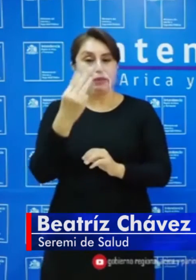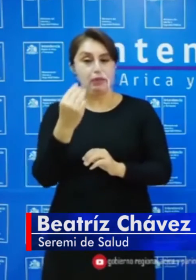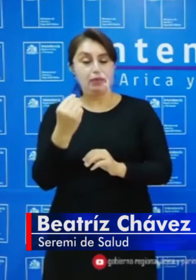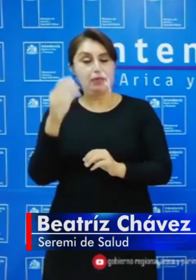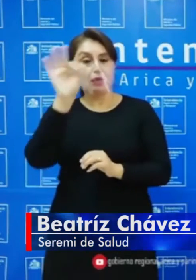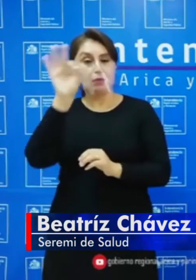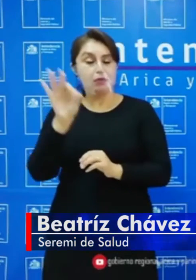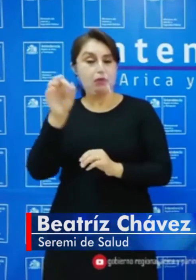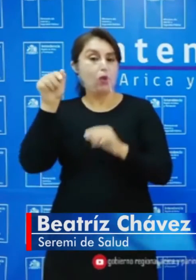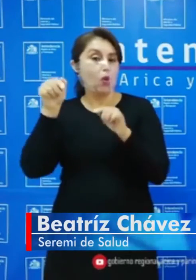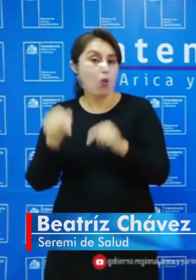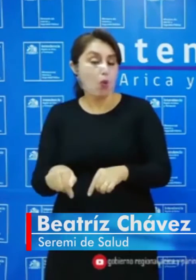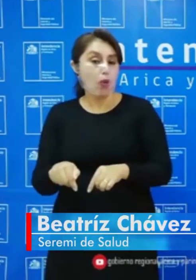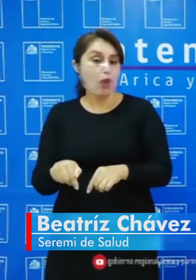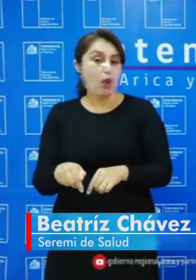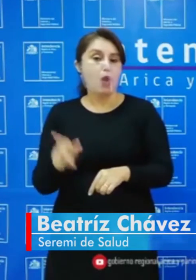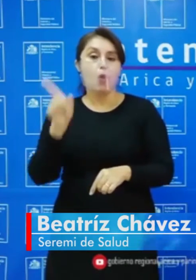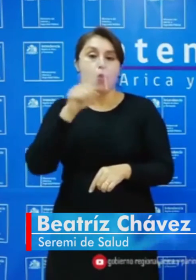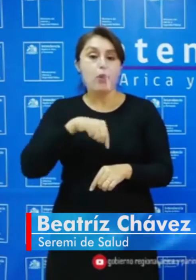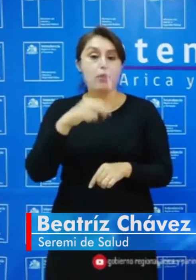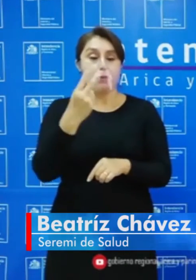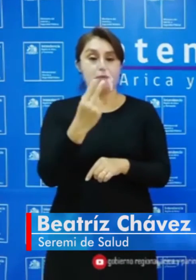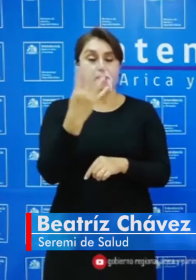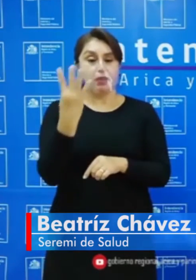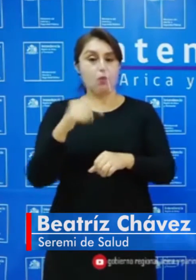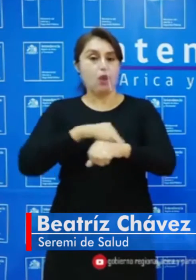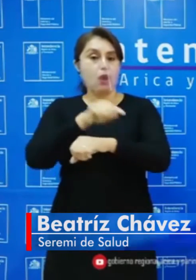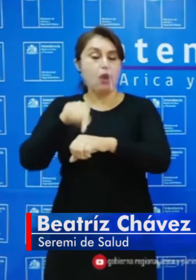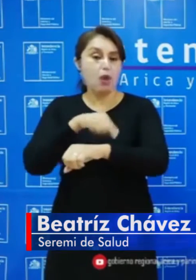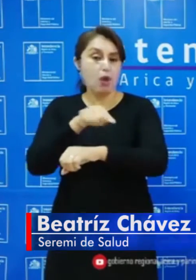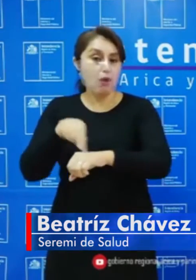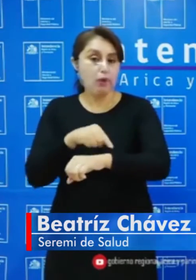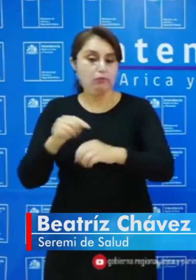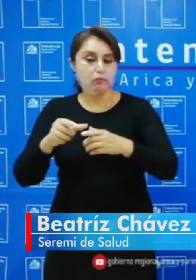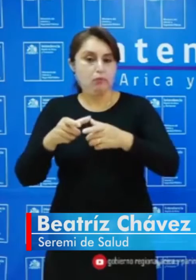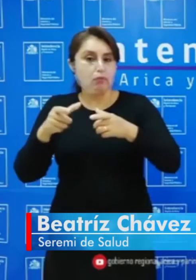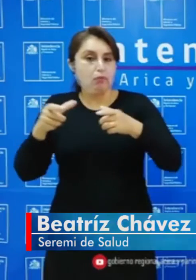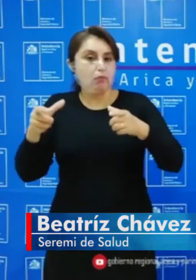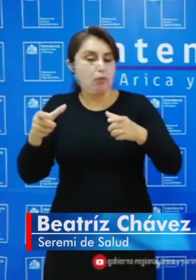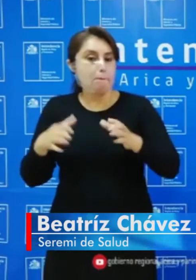que lamentamos que en las últimas 24 horas también aumentó levemente.